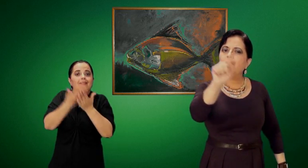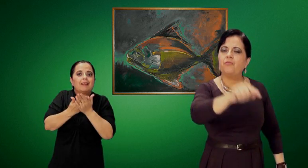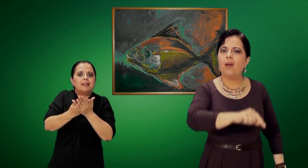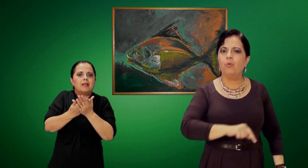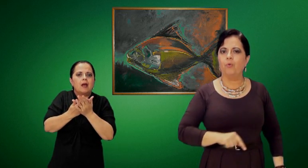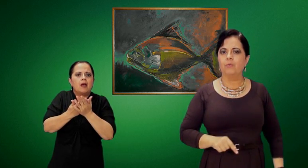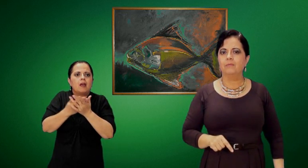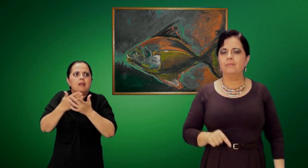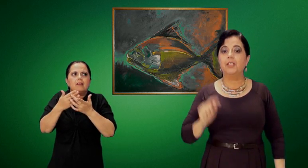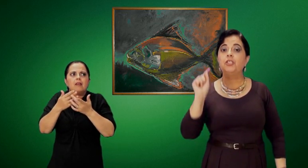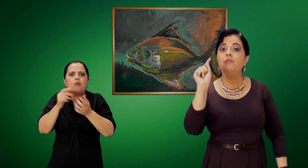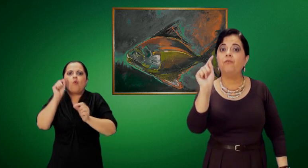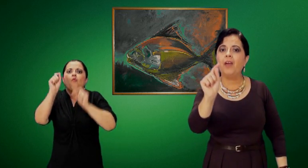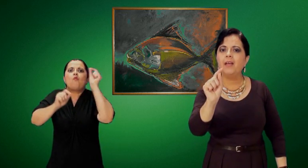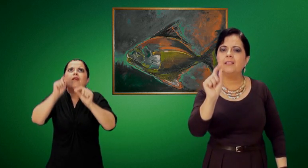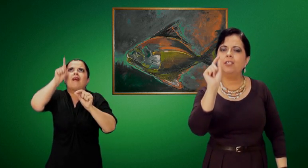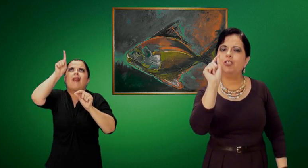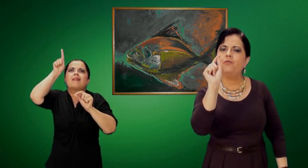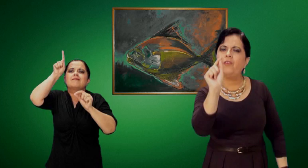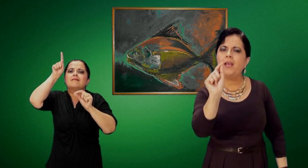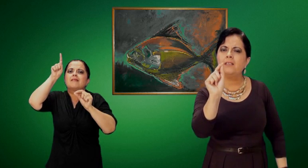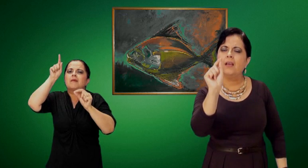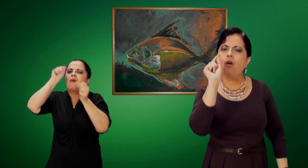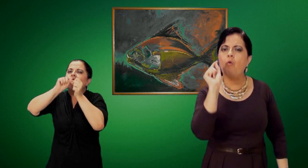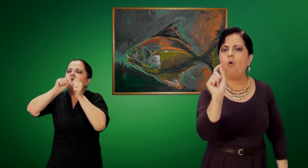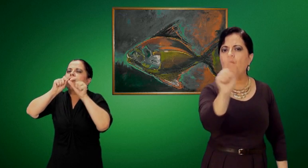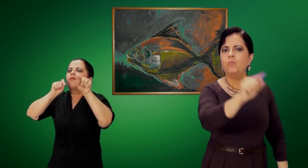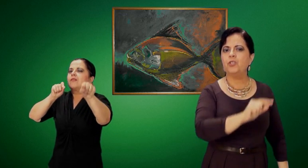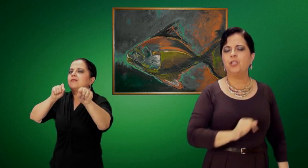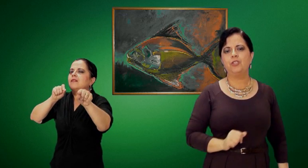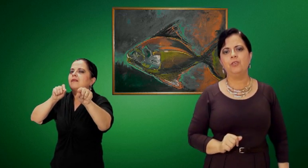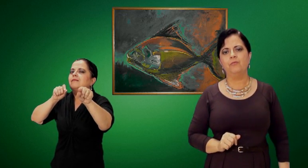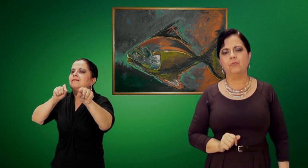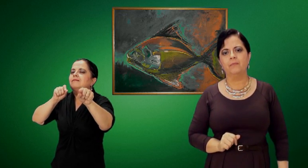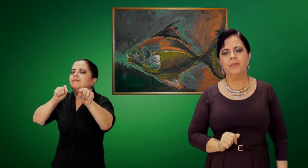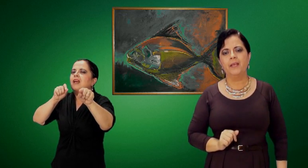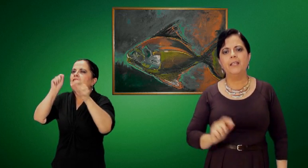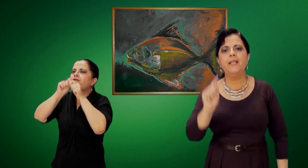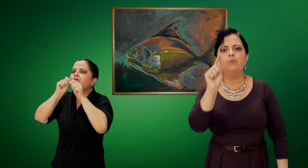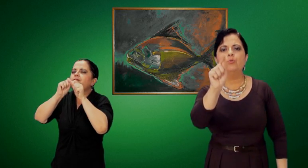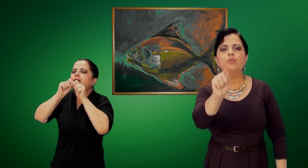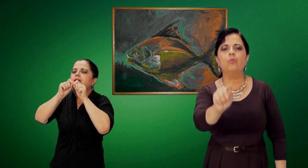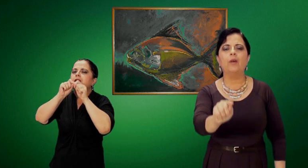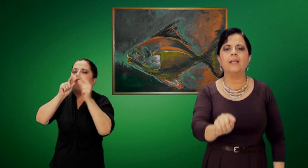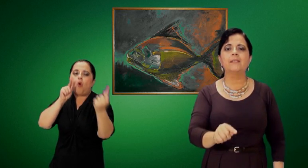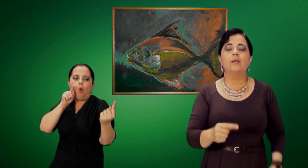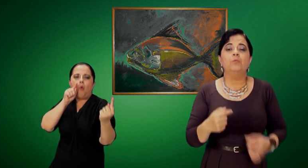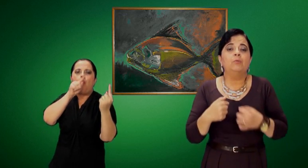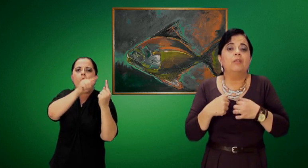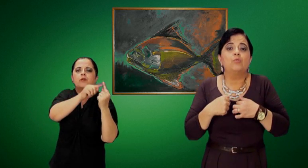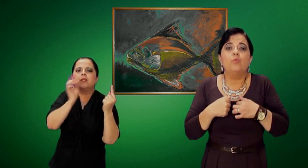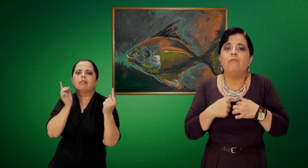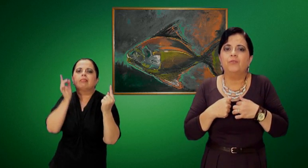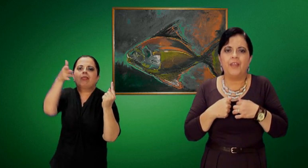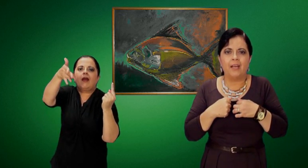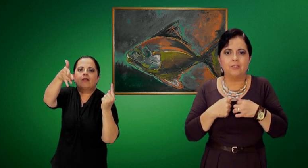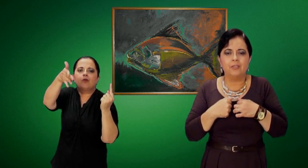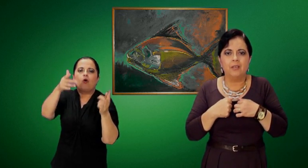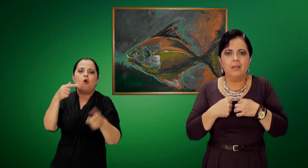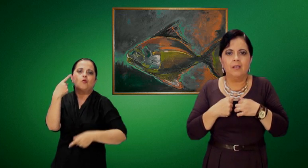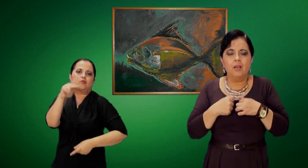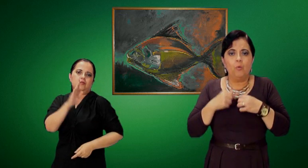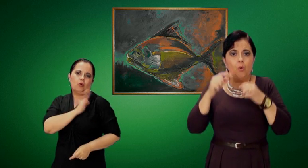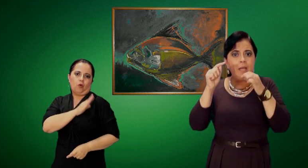que já te falou, que te fez e te fez com um objetivo dentro do seu coração, dentro da sua